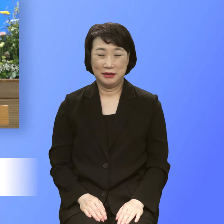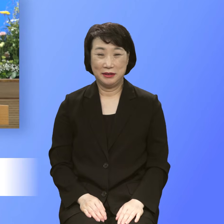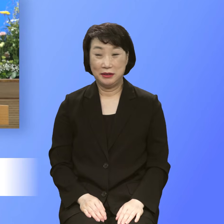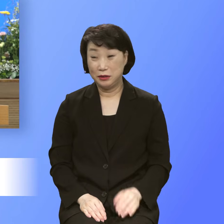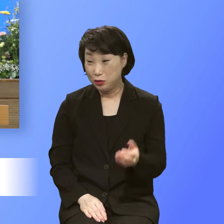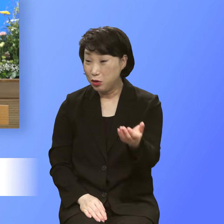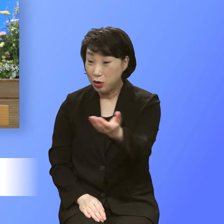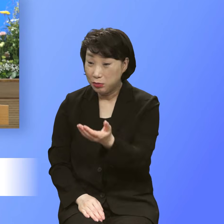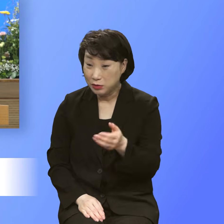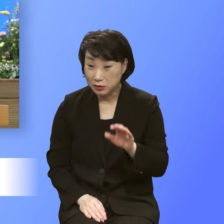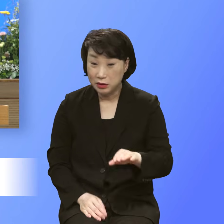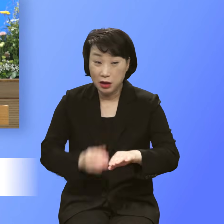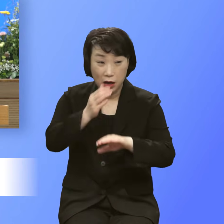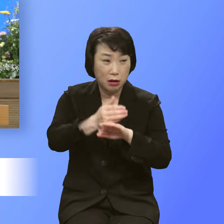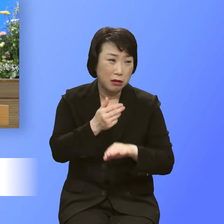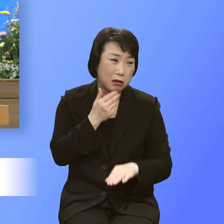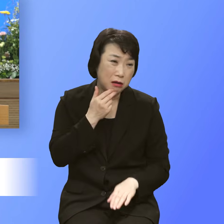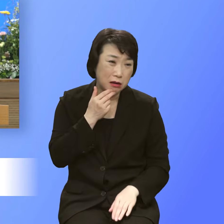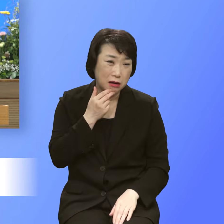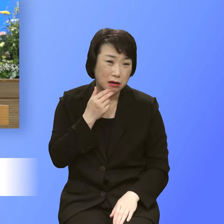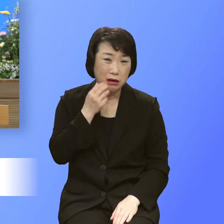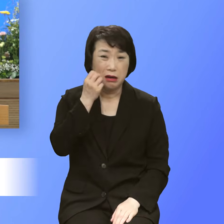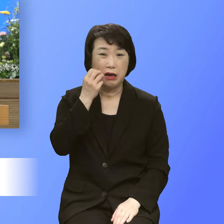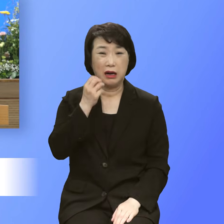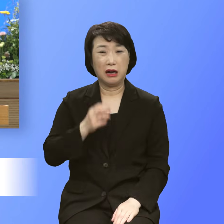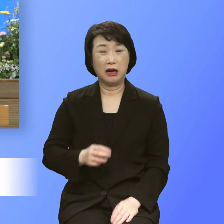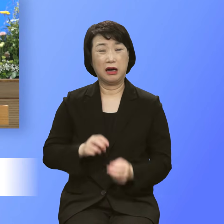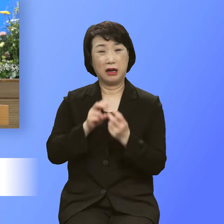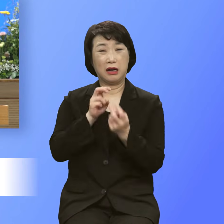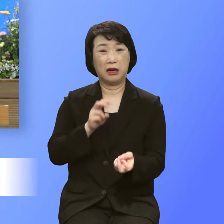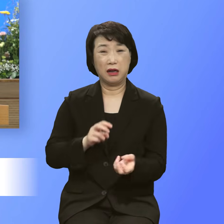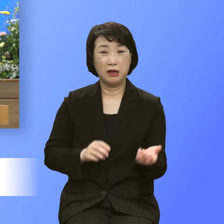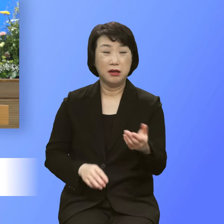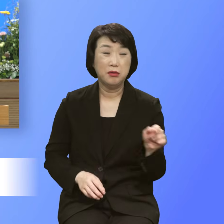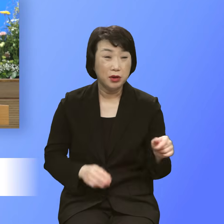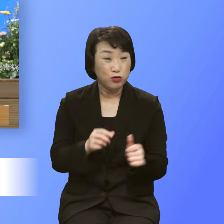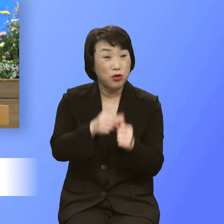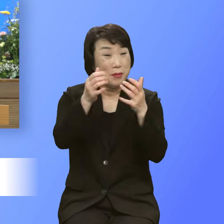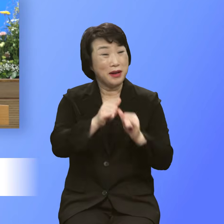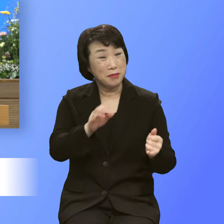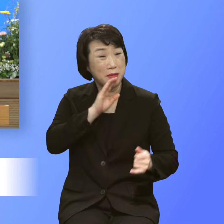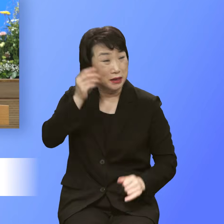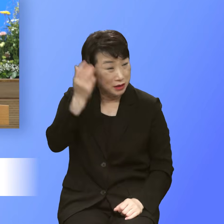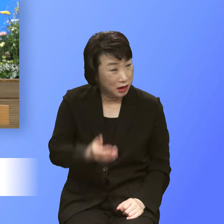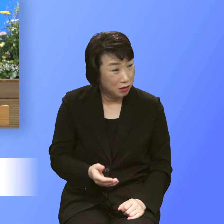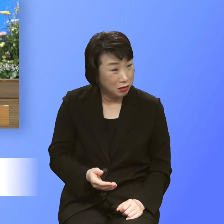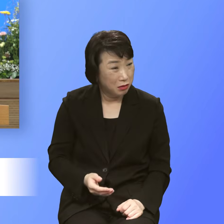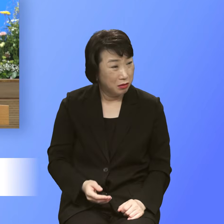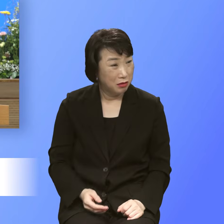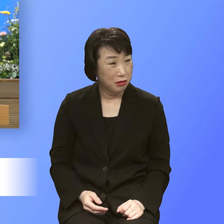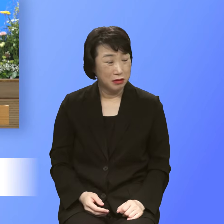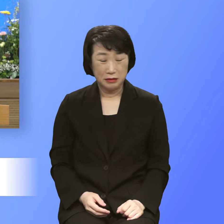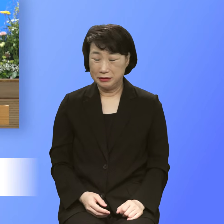그런데 감사를 안 해. 그럼 이 사람이 구원받은 자요?